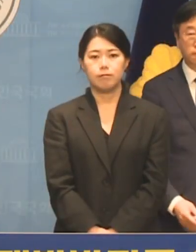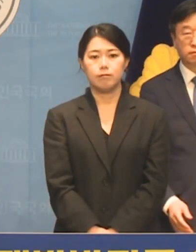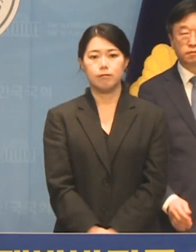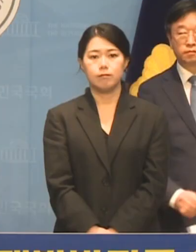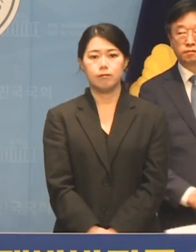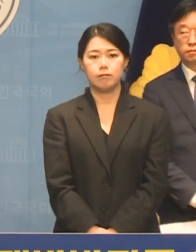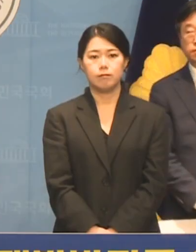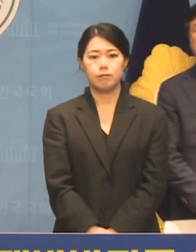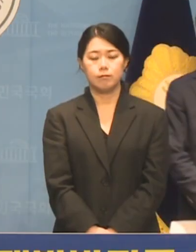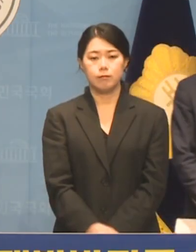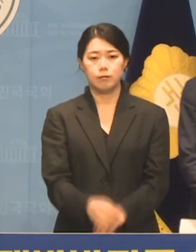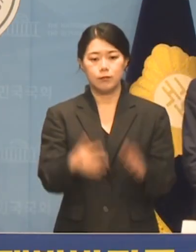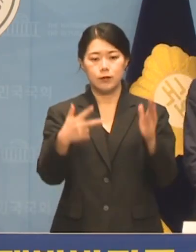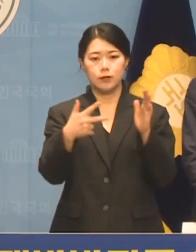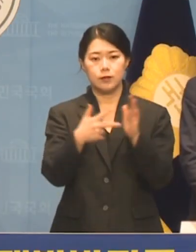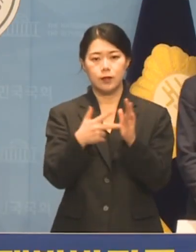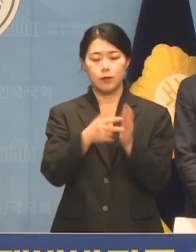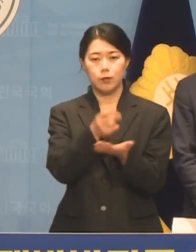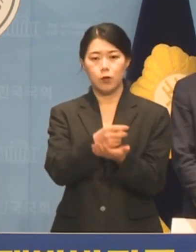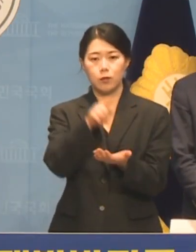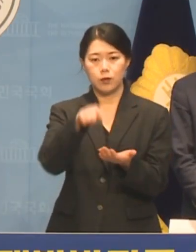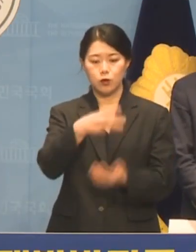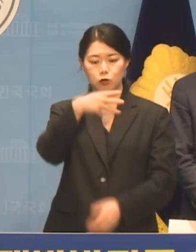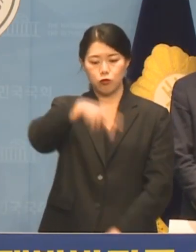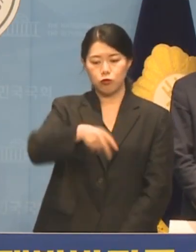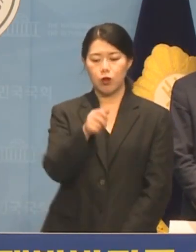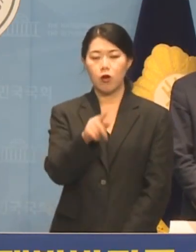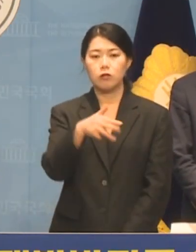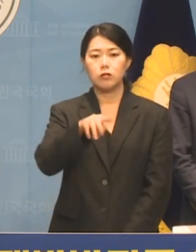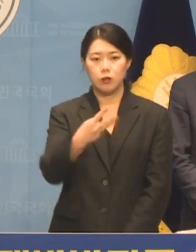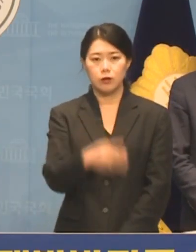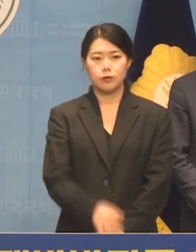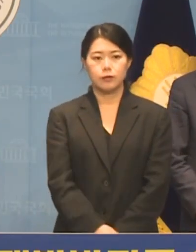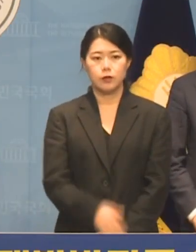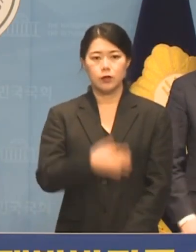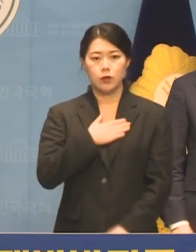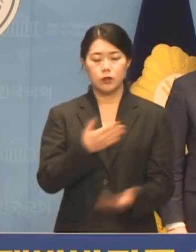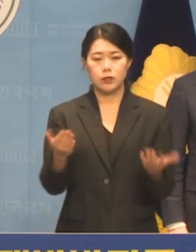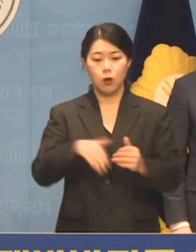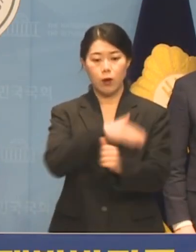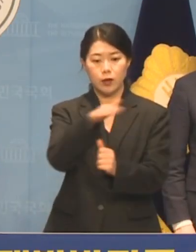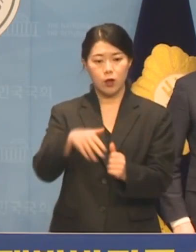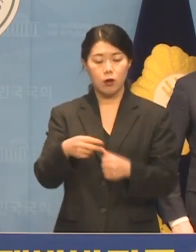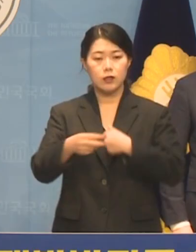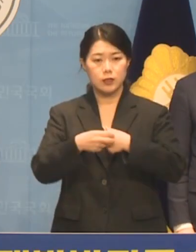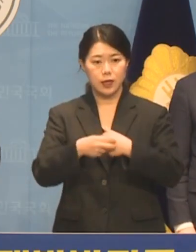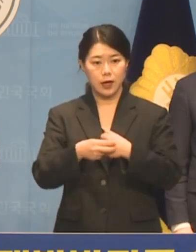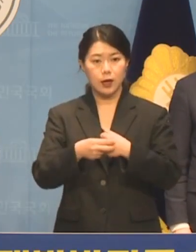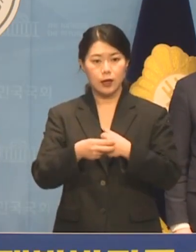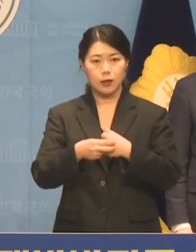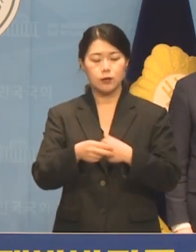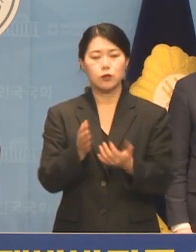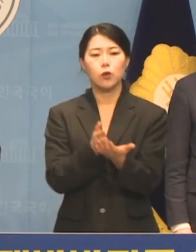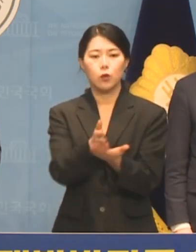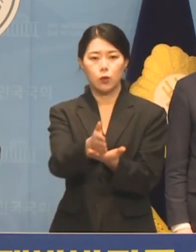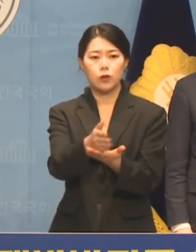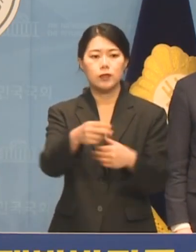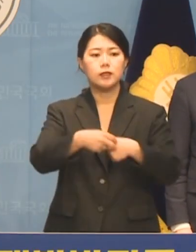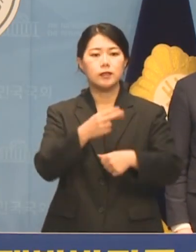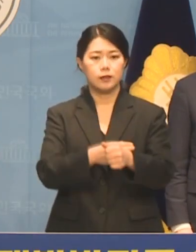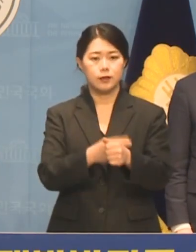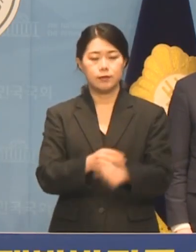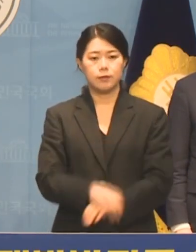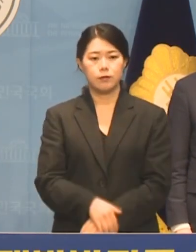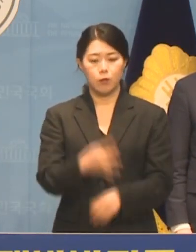네, 재단법인 1학년 건강센터에서 일하고 있는 유현철입니다. 네, 저는 직업환경의학을 전공한 의사입니다.